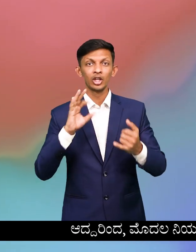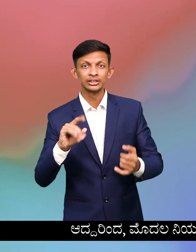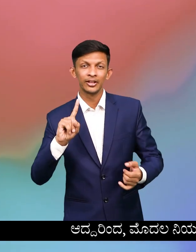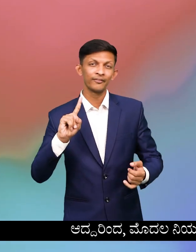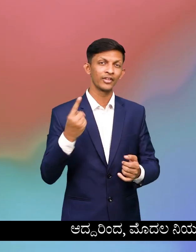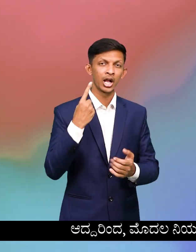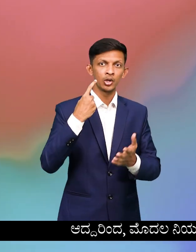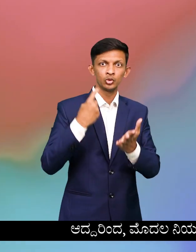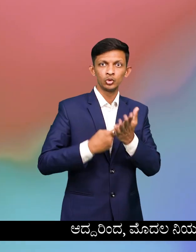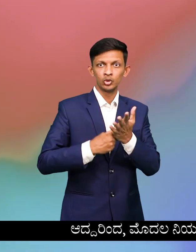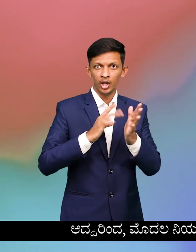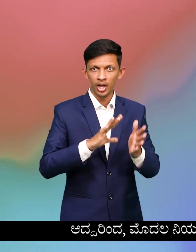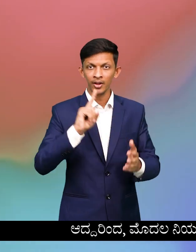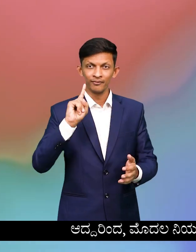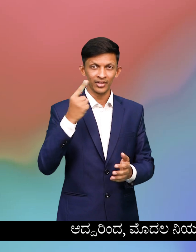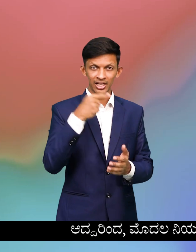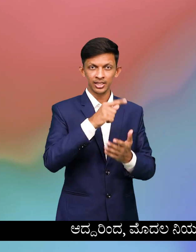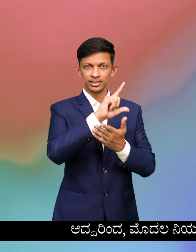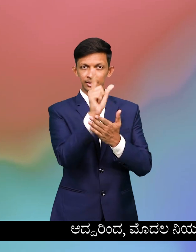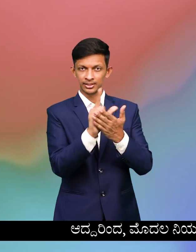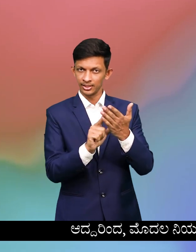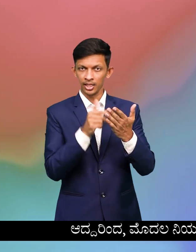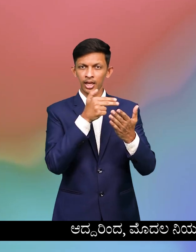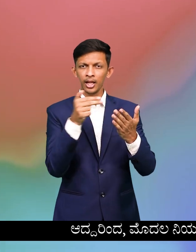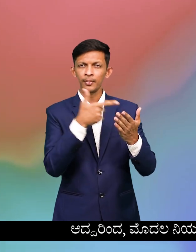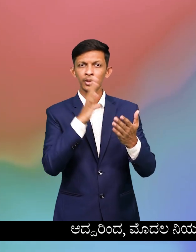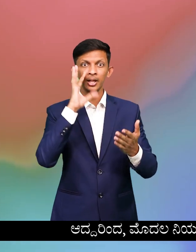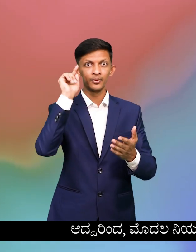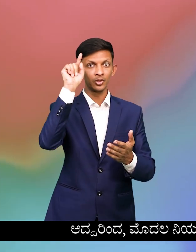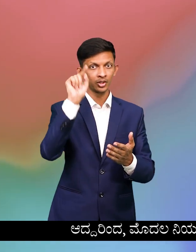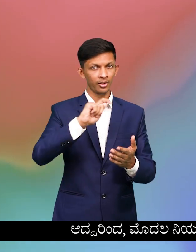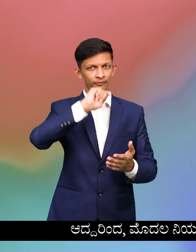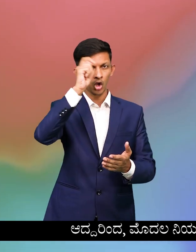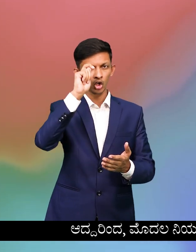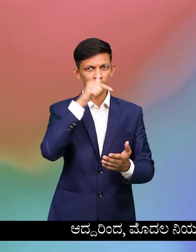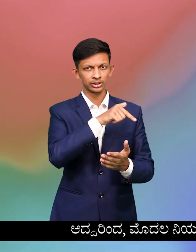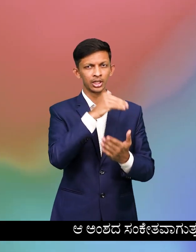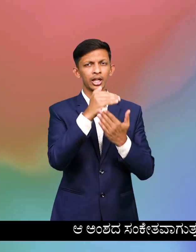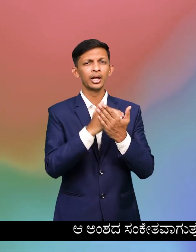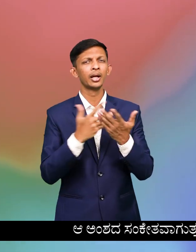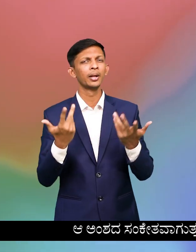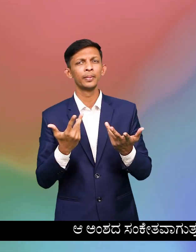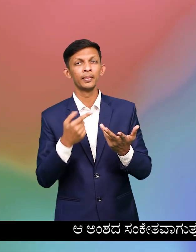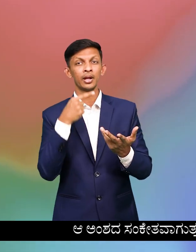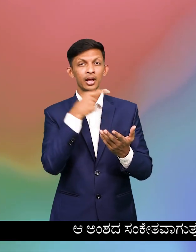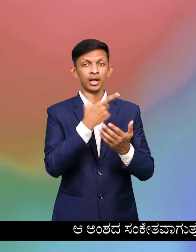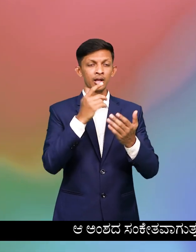ಆದ್ದರಿಂದ ಮೊದಲು ನಿಯಮವು ಇಂಗ್ಲಿಷ್ನಲ್ಲಿನ ಅಂಶದ ಹೆಸರಿನ ಮೊದಲ ಅಕ್ಷರವಾಗಿದ್ದು ಆ ಅಂಶದ